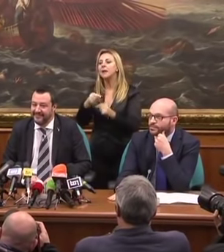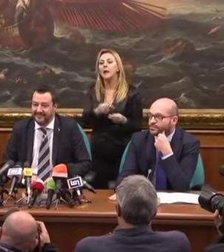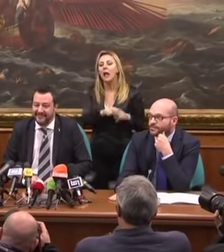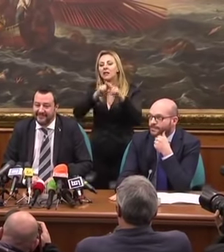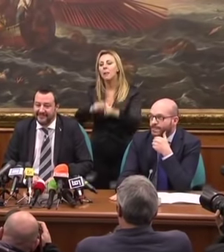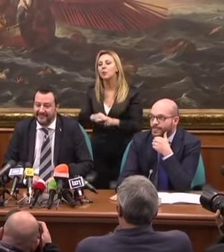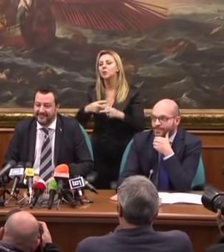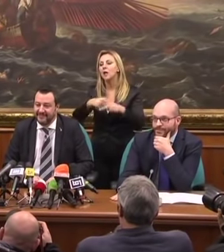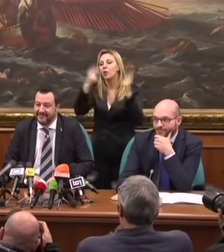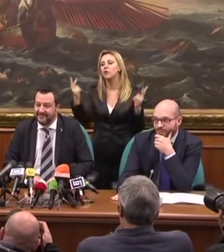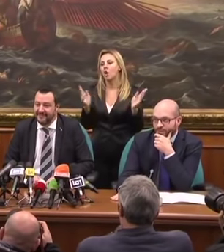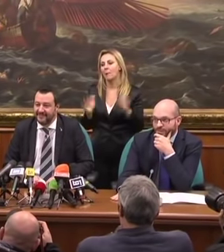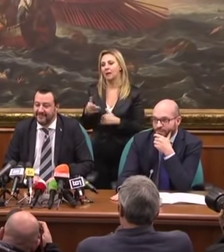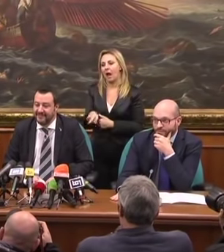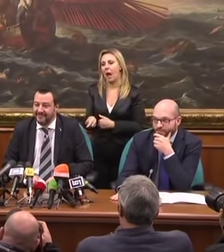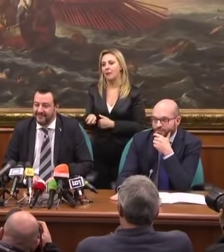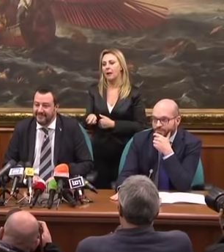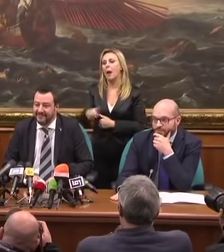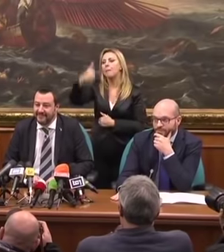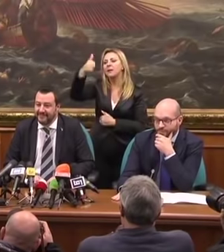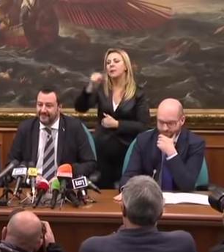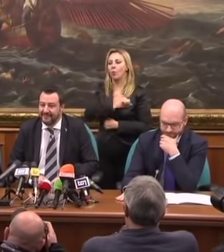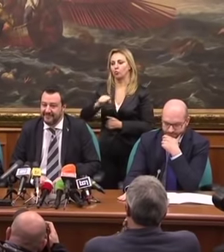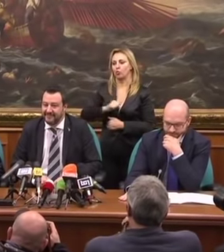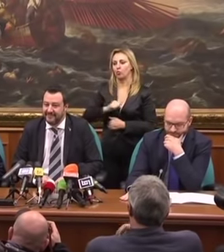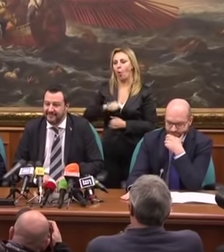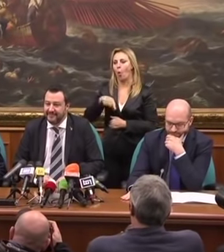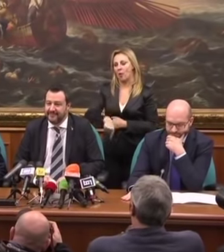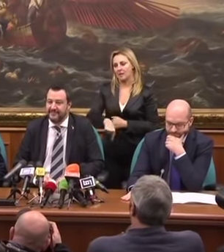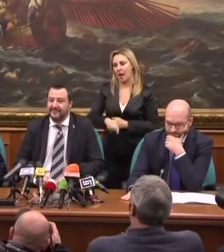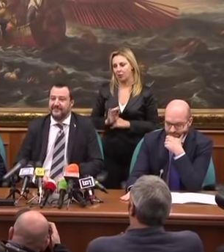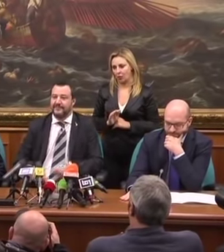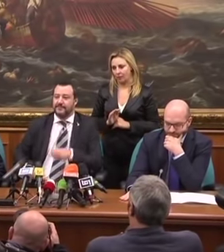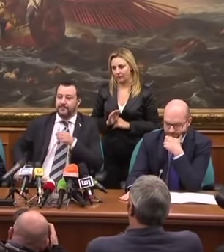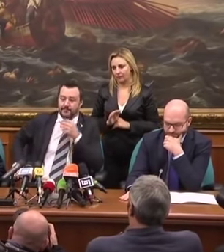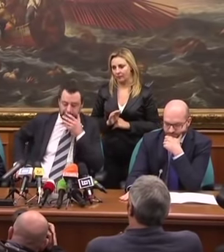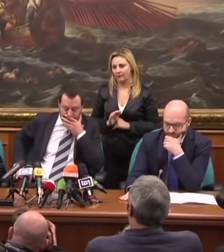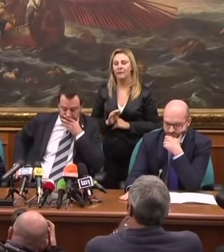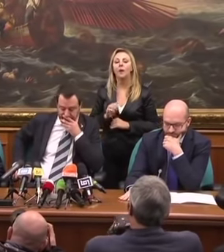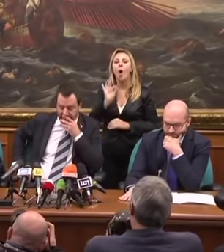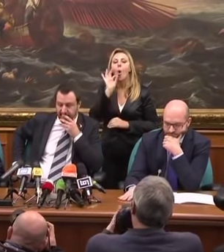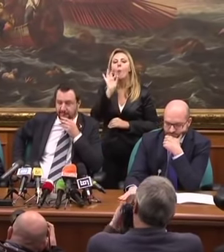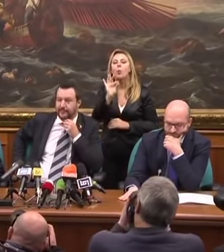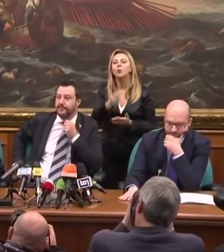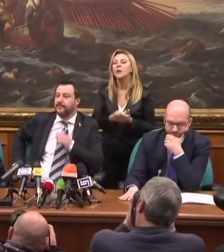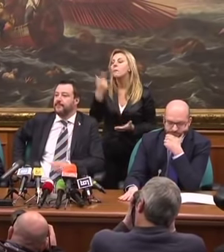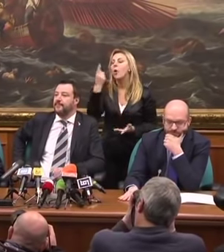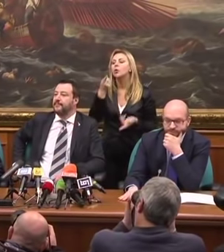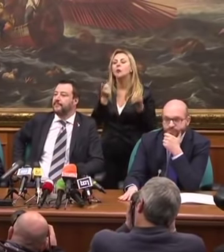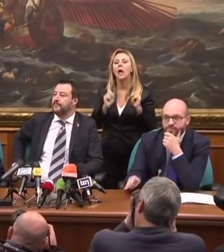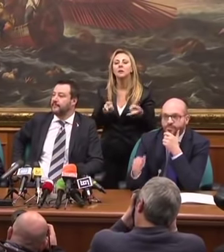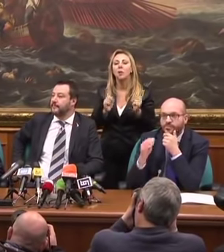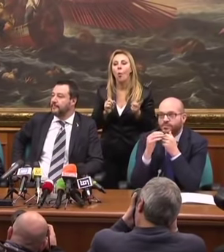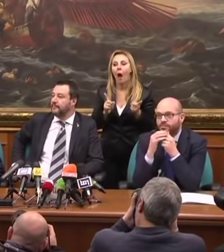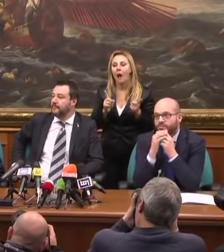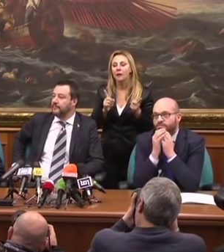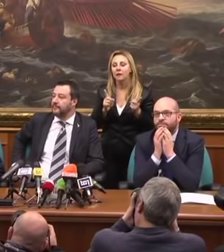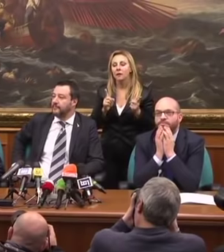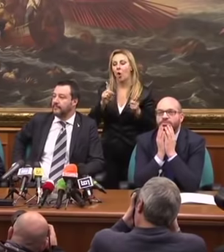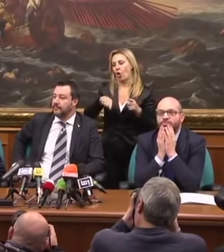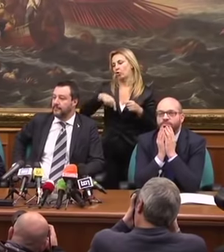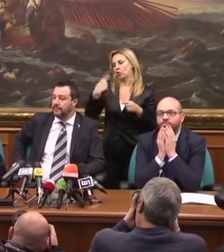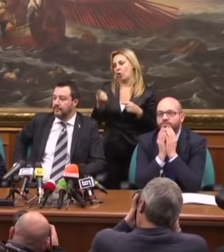depositata ufficialmente alla Camera il 1 giugno di quest'anno. Quali sono i punti fondamentali? Poi si soffermerà